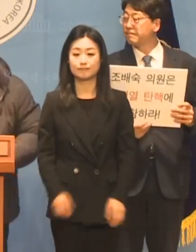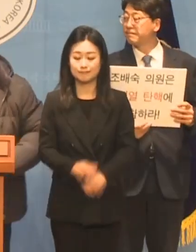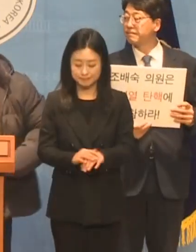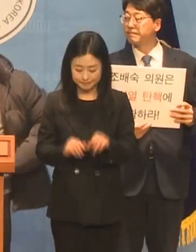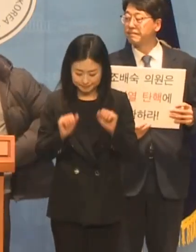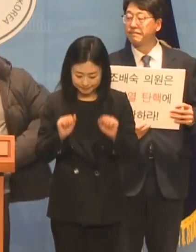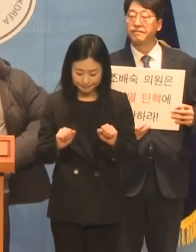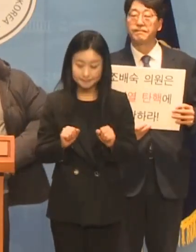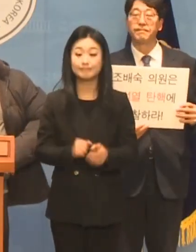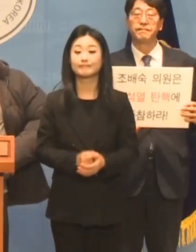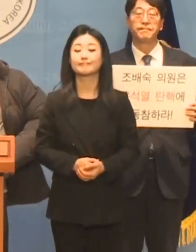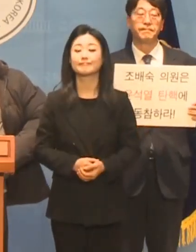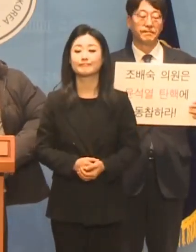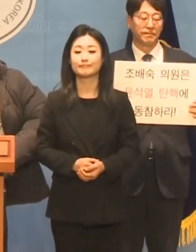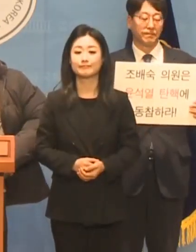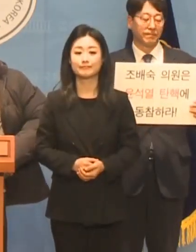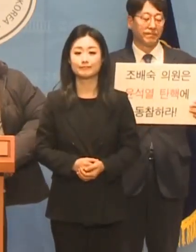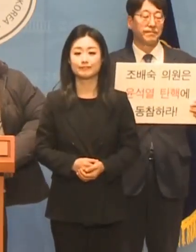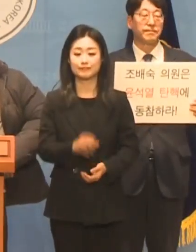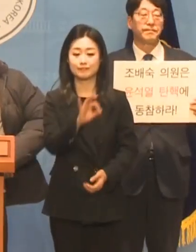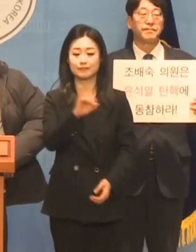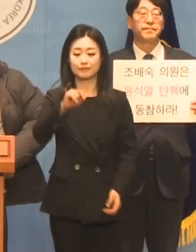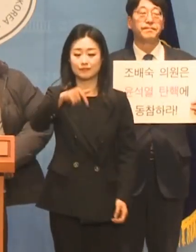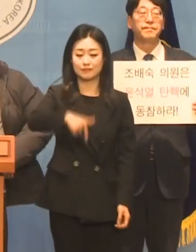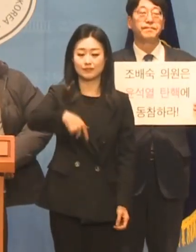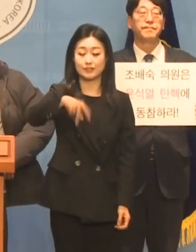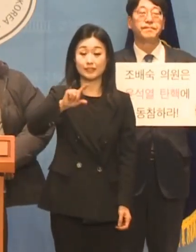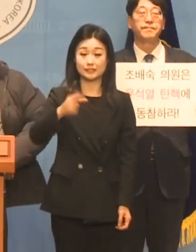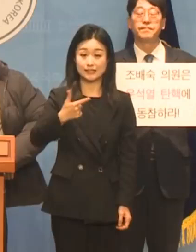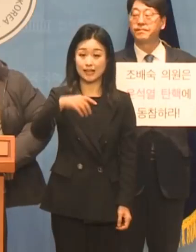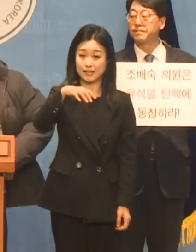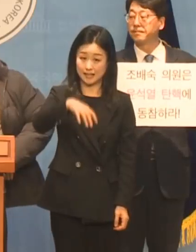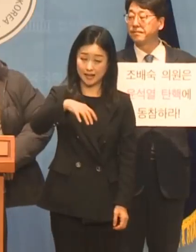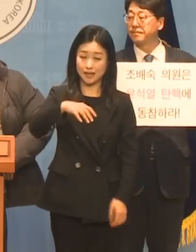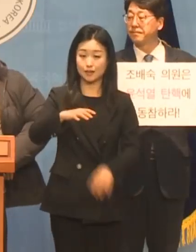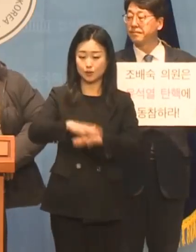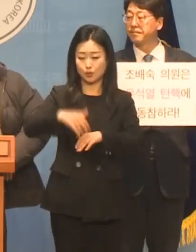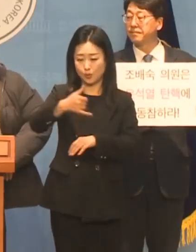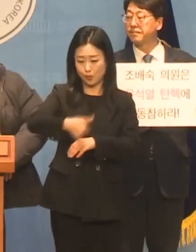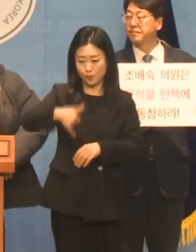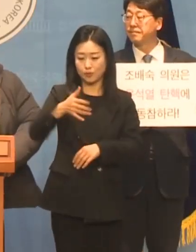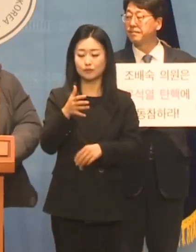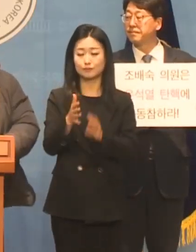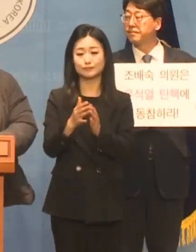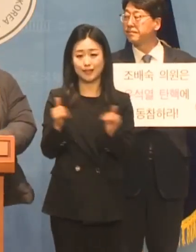안녕하십니까. 저는 익산시 여산에서 농사를 짓고 있는 송공빈입니다.